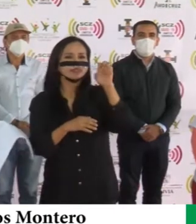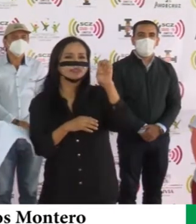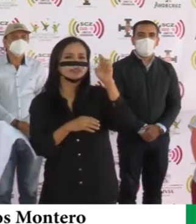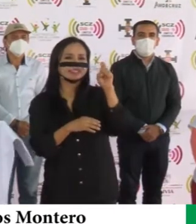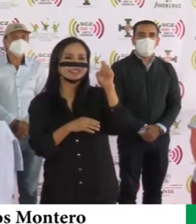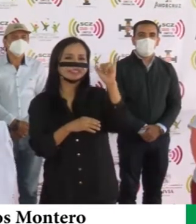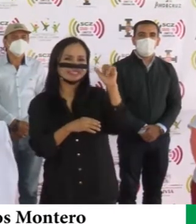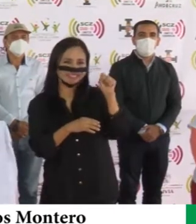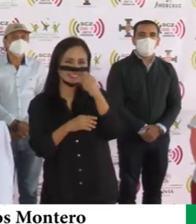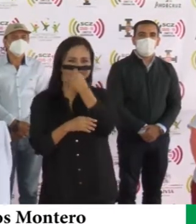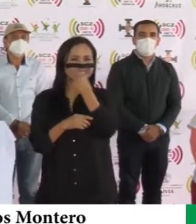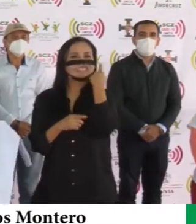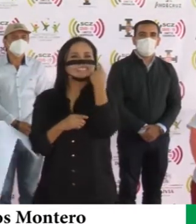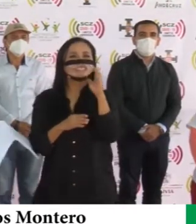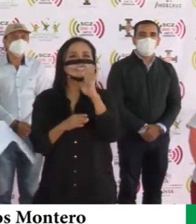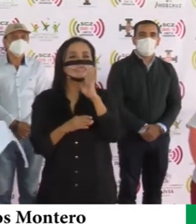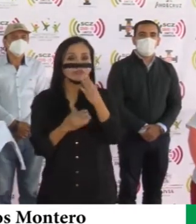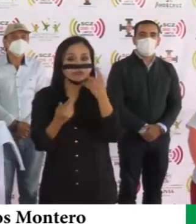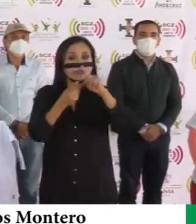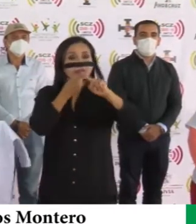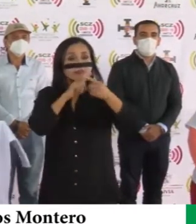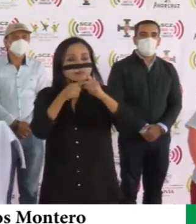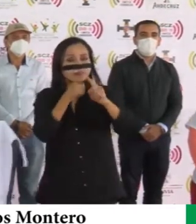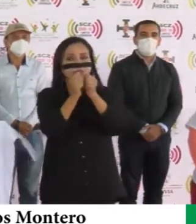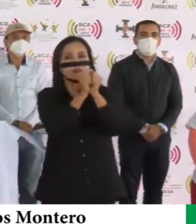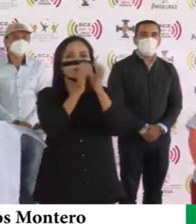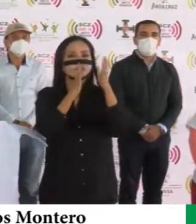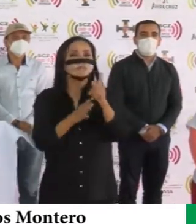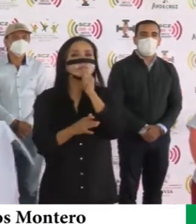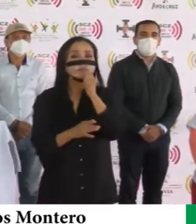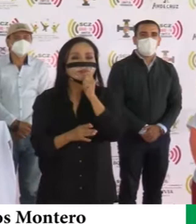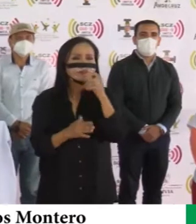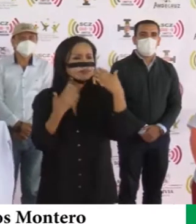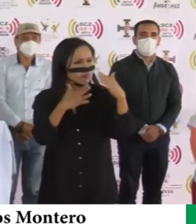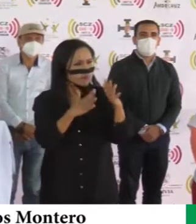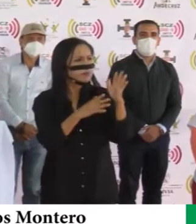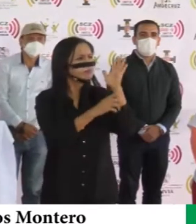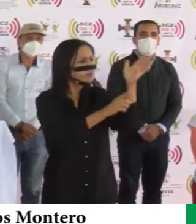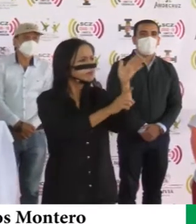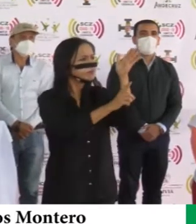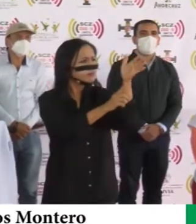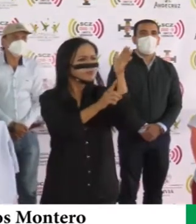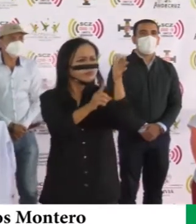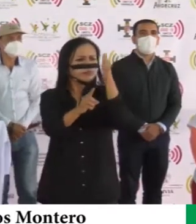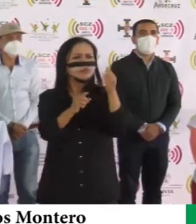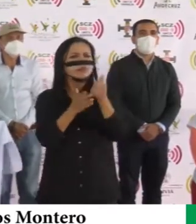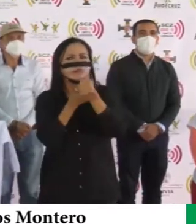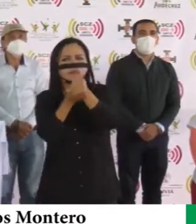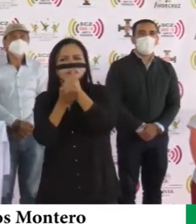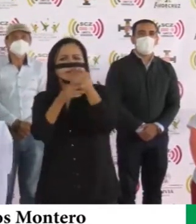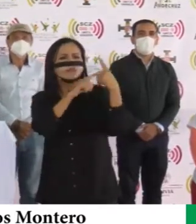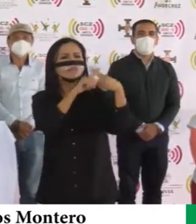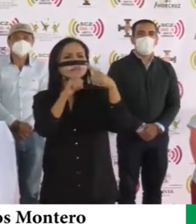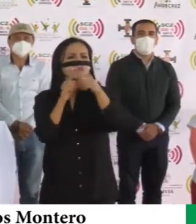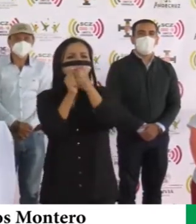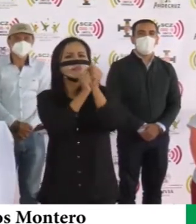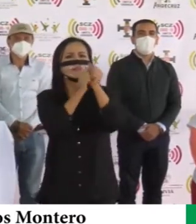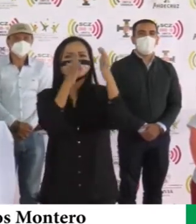grupo de periodistas unidos, solidarios, ya viene ayudando a compañeros